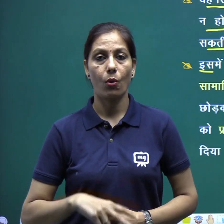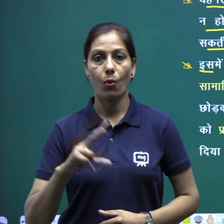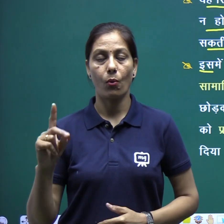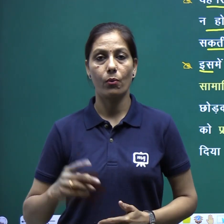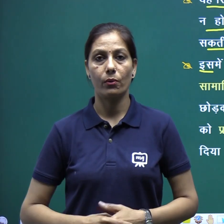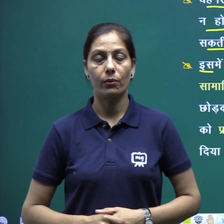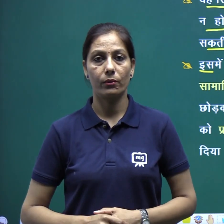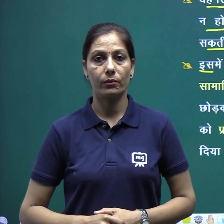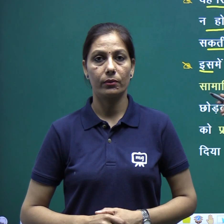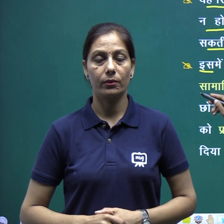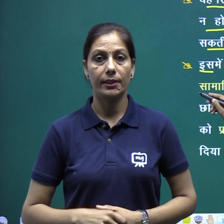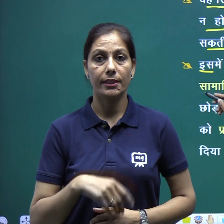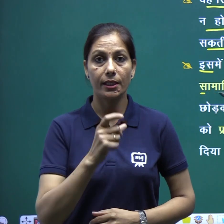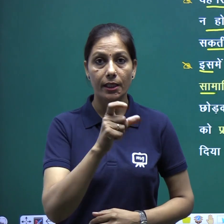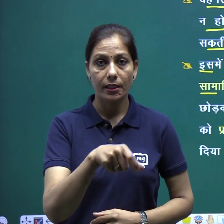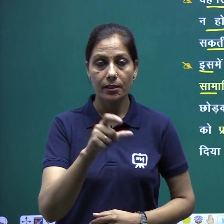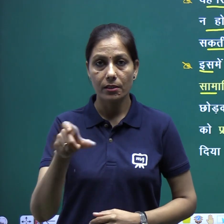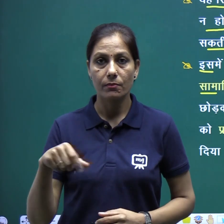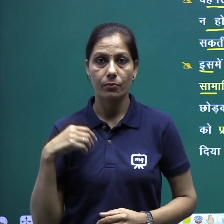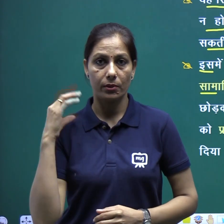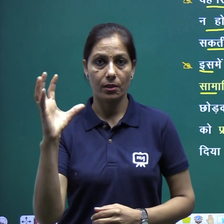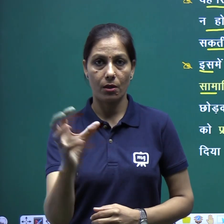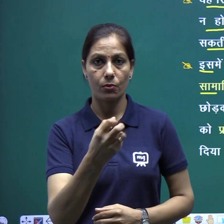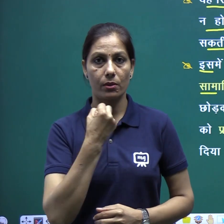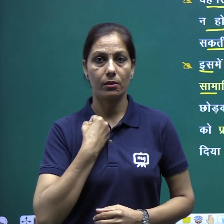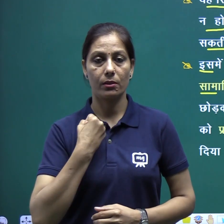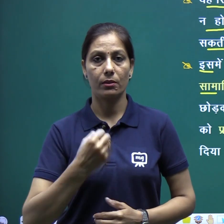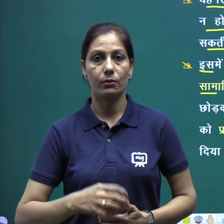और सामाजिक उत्तराधिकार को